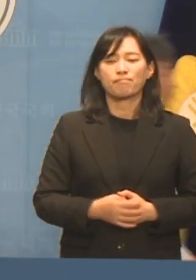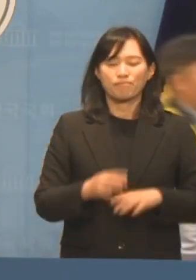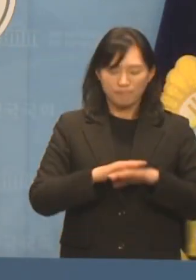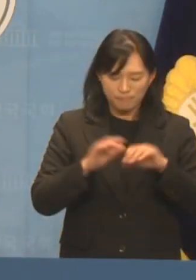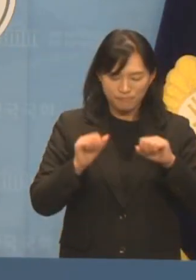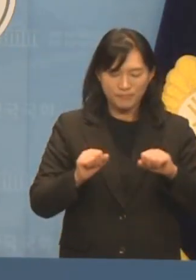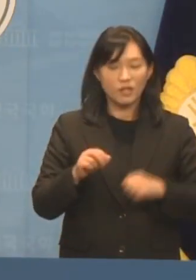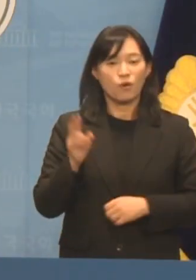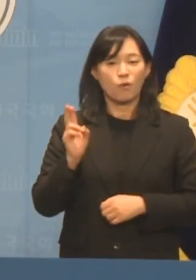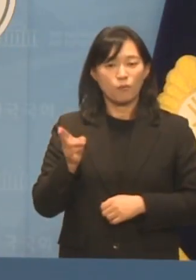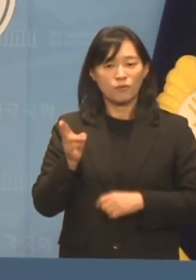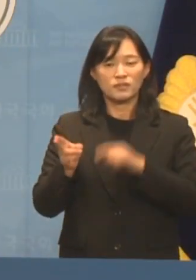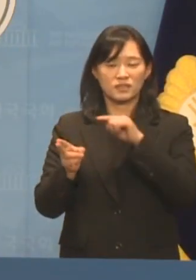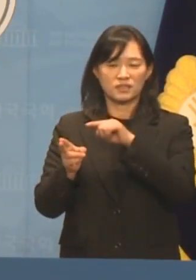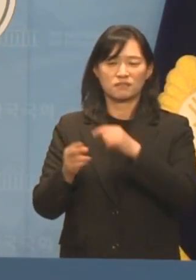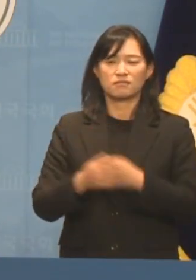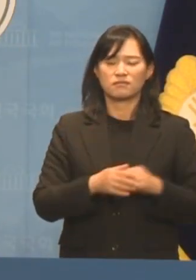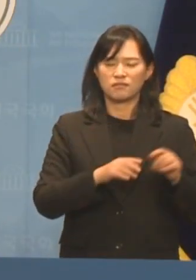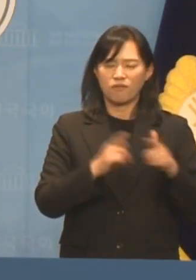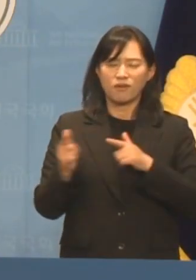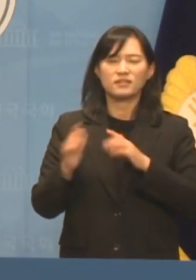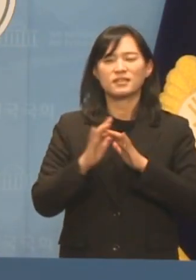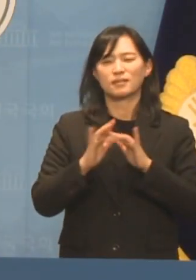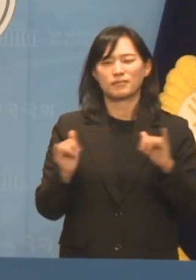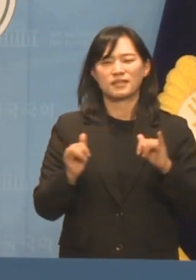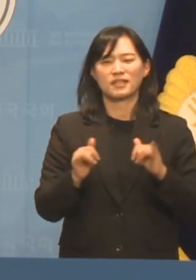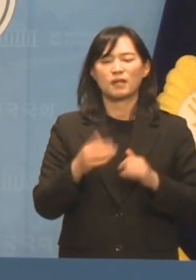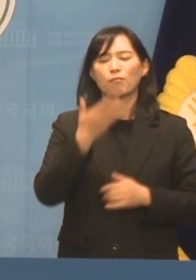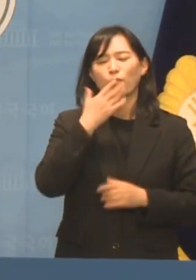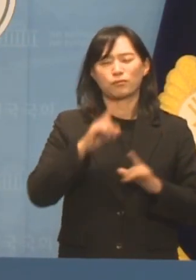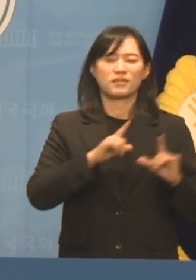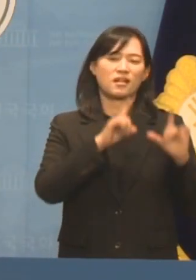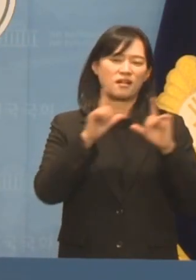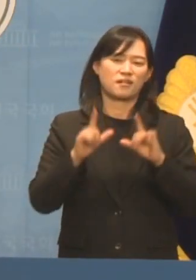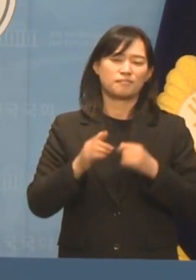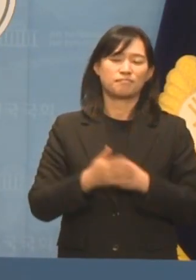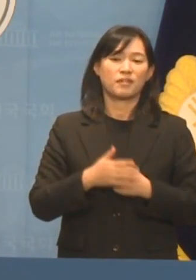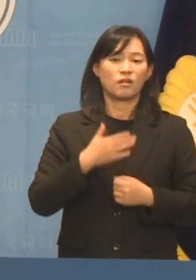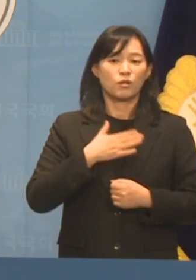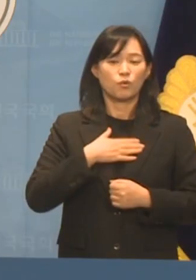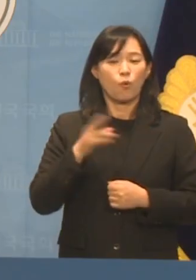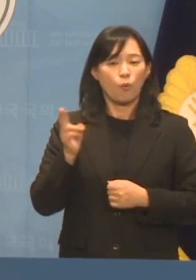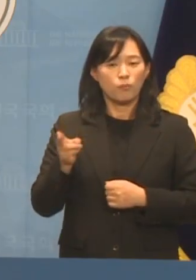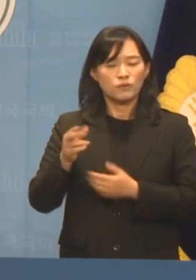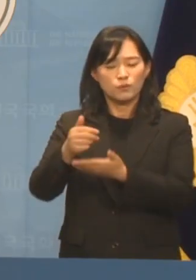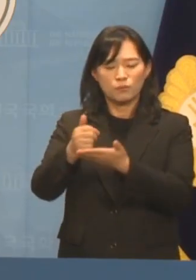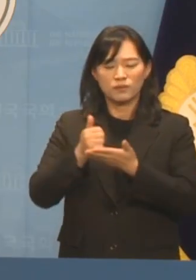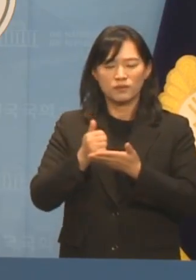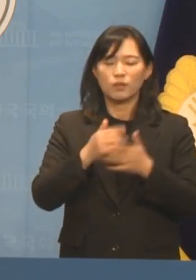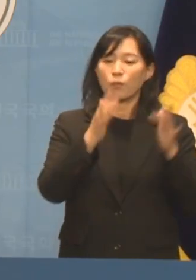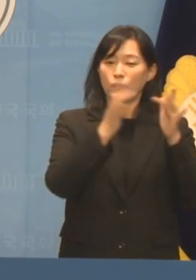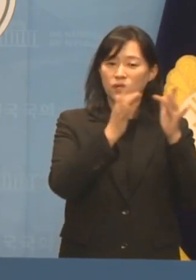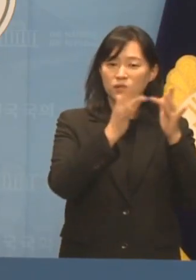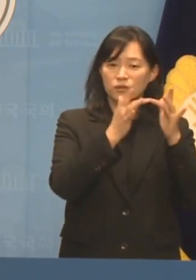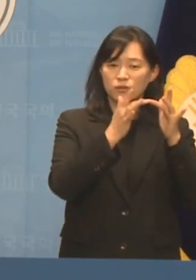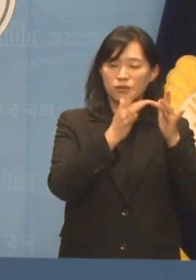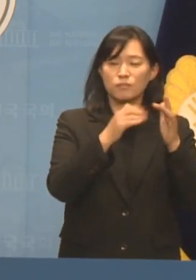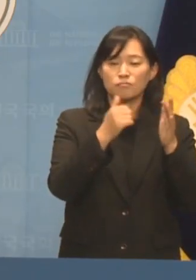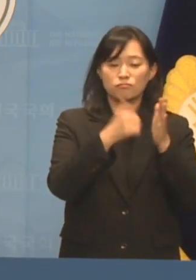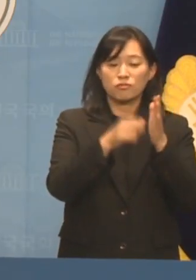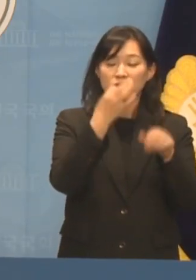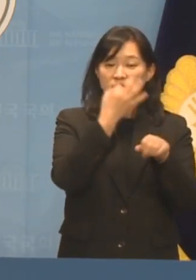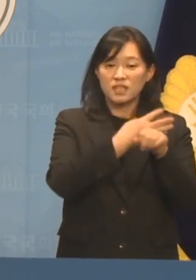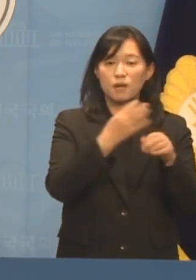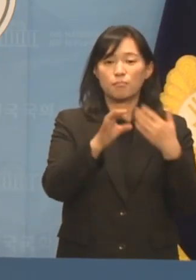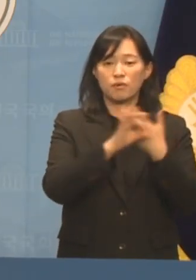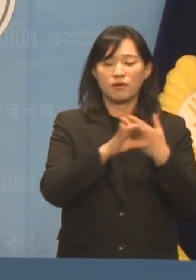안녕하세요. 홈플러스에는 다양한 사람들이 생계를 꾸려나갑니다. 저희는 홈플러스 고객들이 온라인으로 구매한 상품을